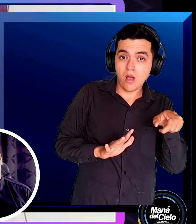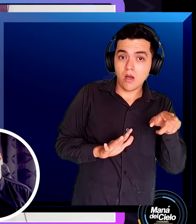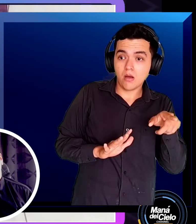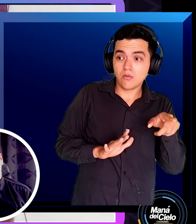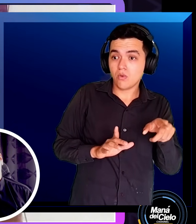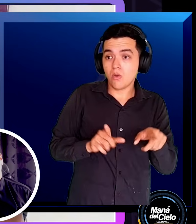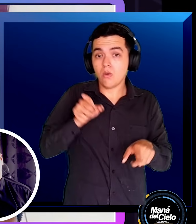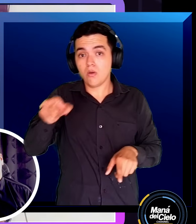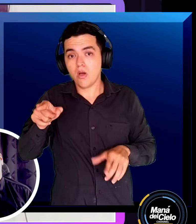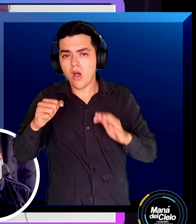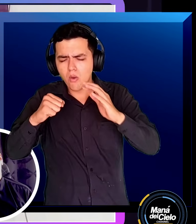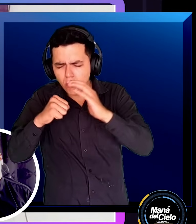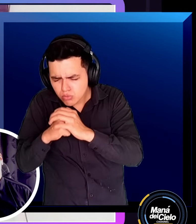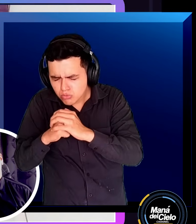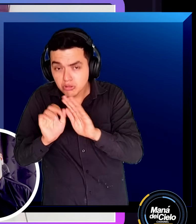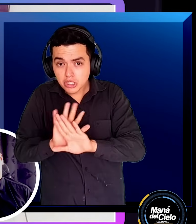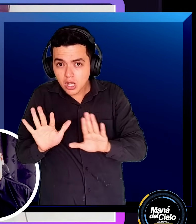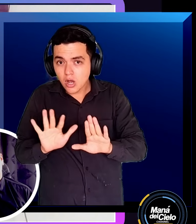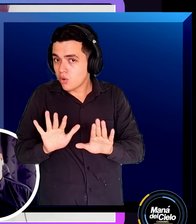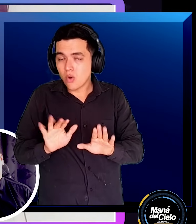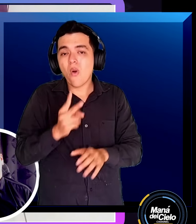Los cristianos siguen lo mismo.